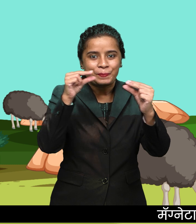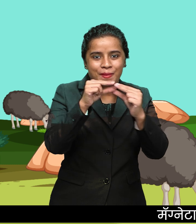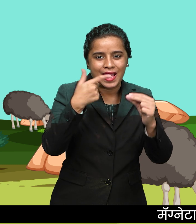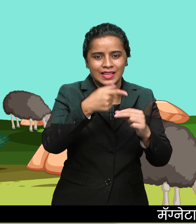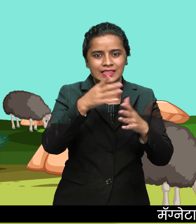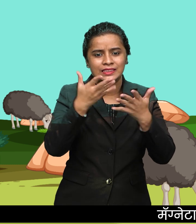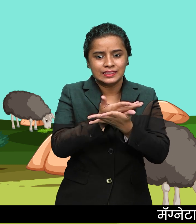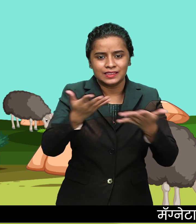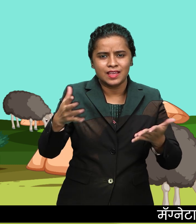असते.